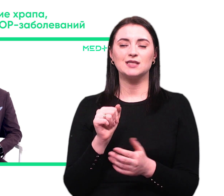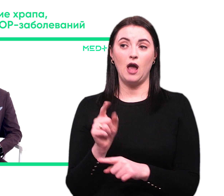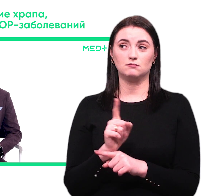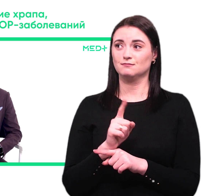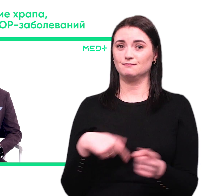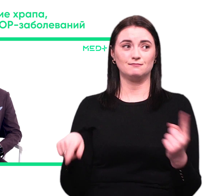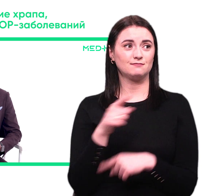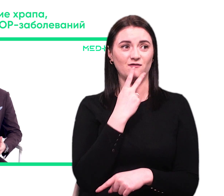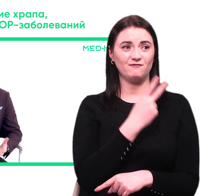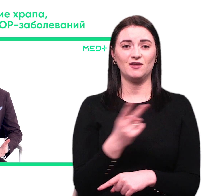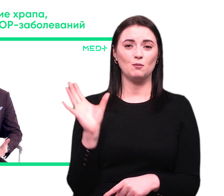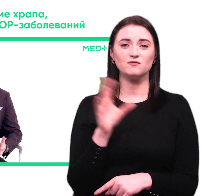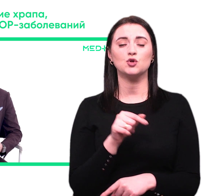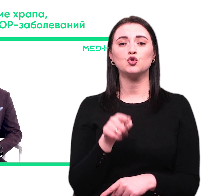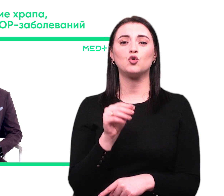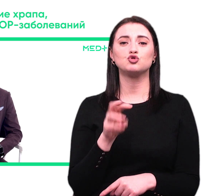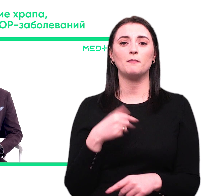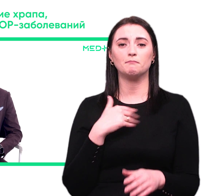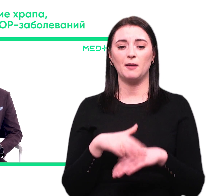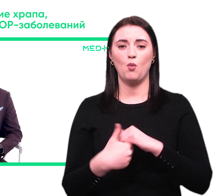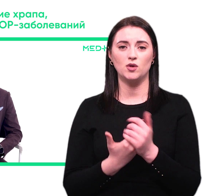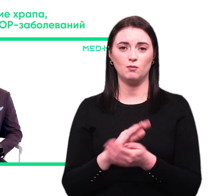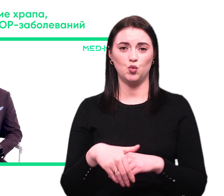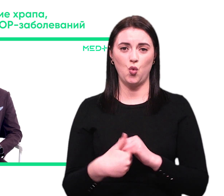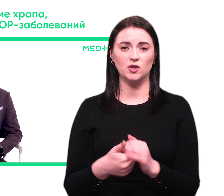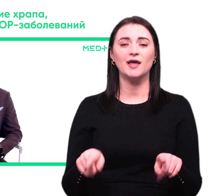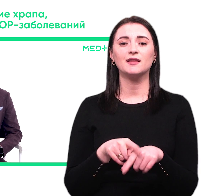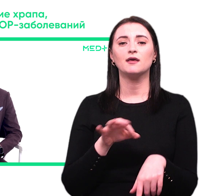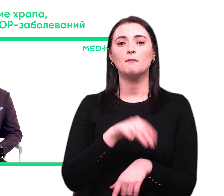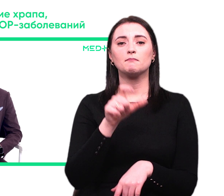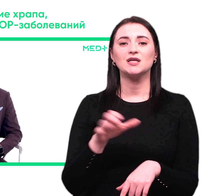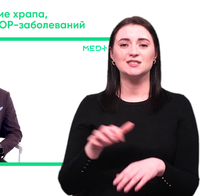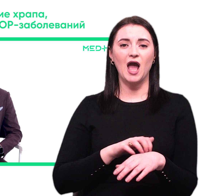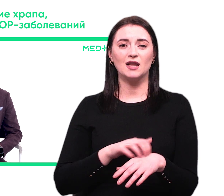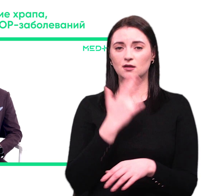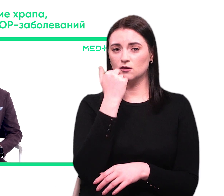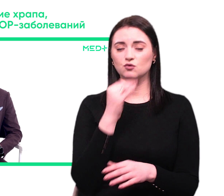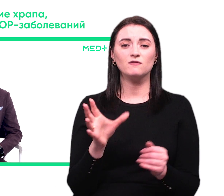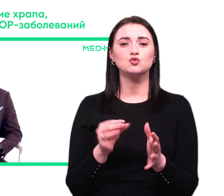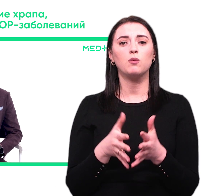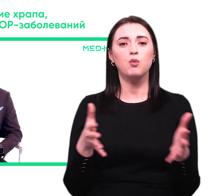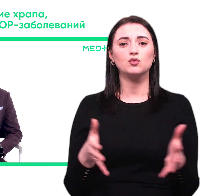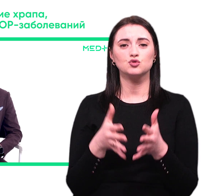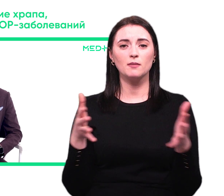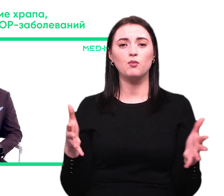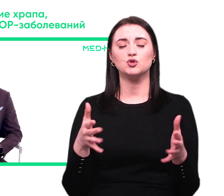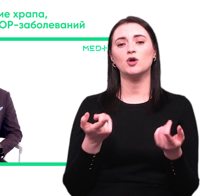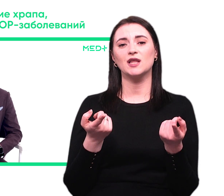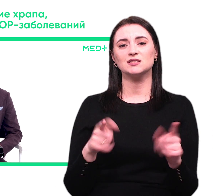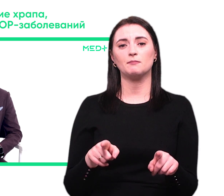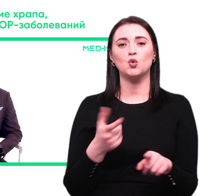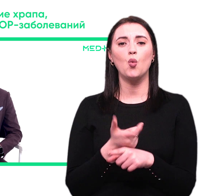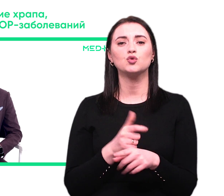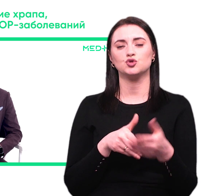во всем, даже то, чем мы моем руки. И таких пациентов с аллергическими ринитами все больше и больше. На самом деле